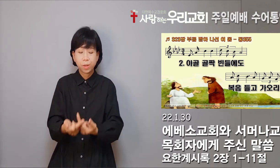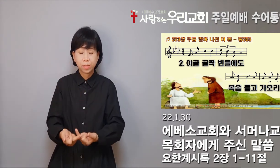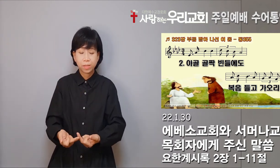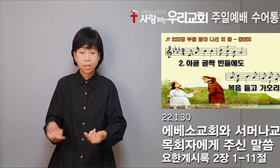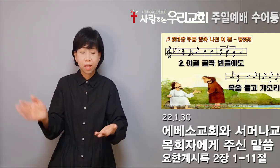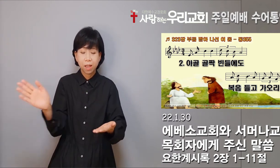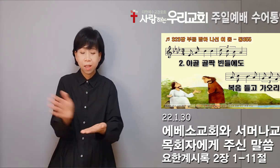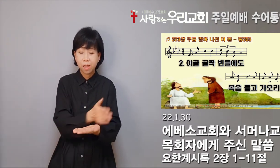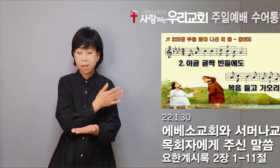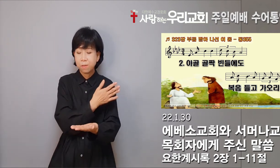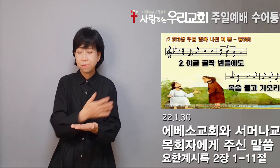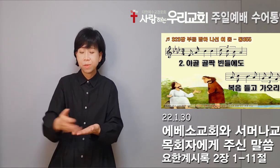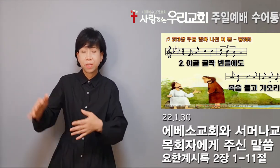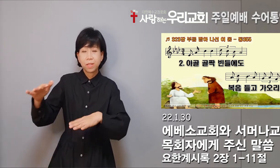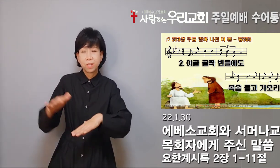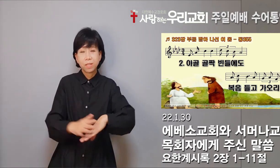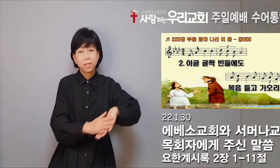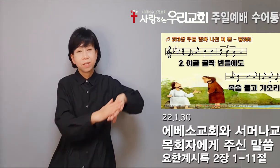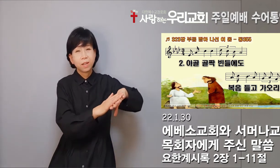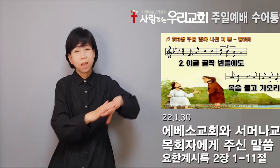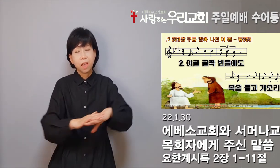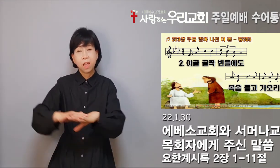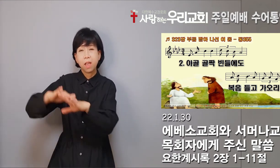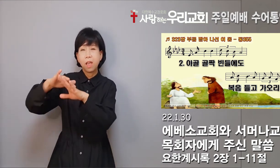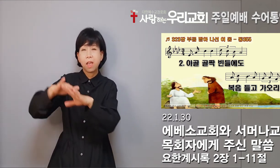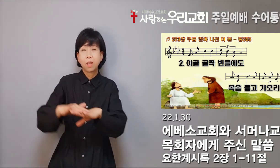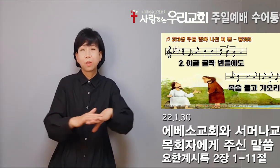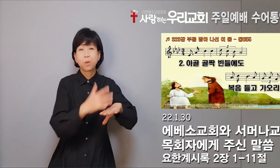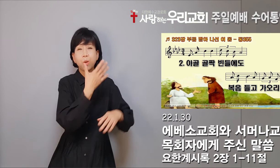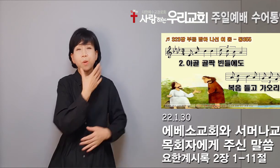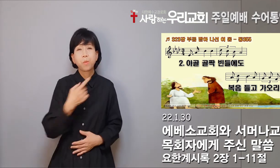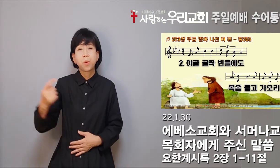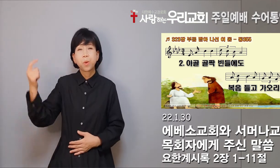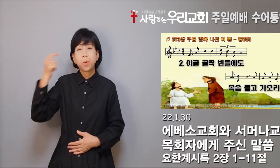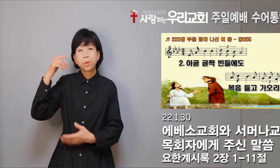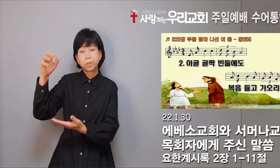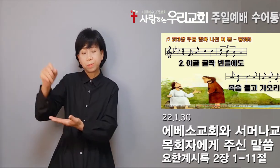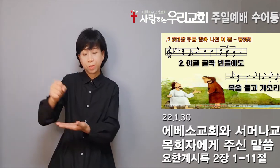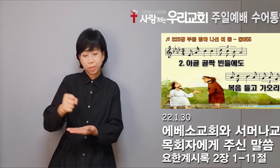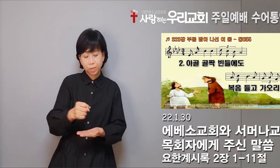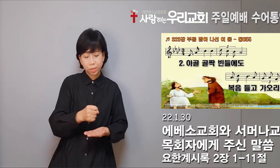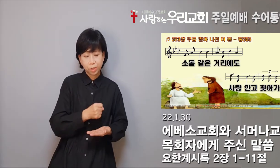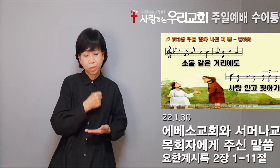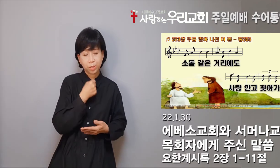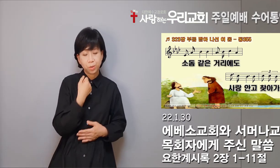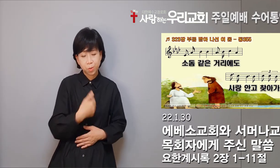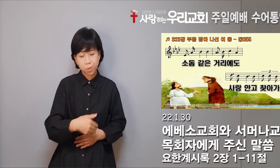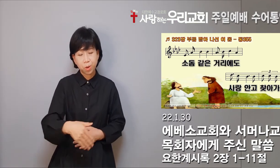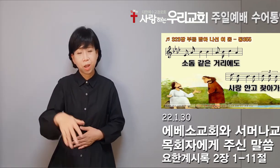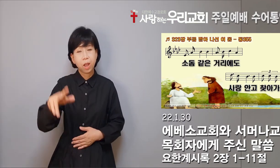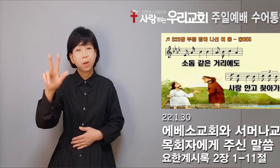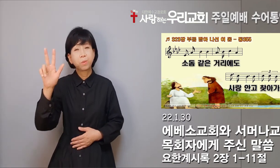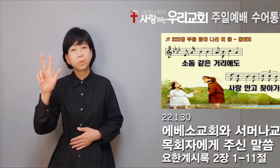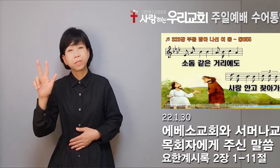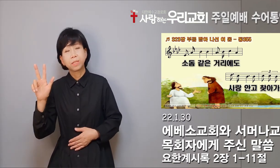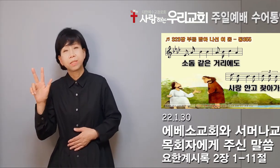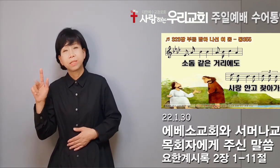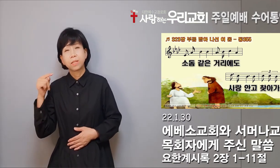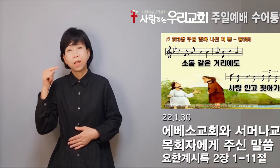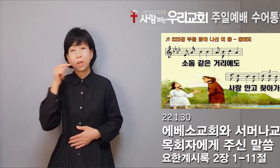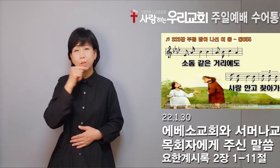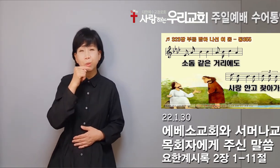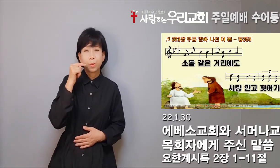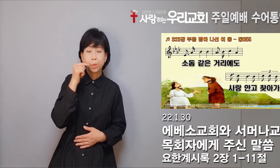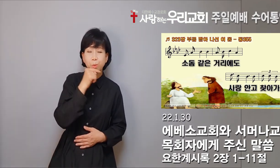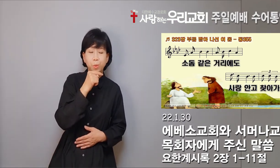아골골짝 빈들에도 복음 들고 가오리다.